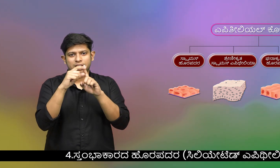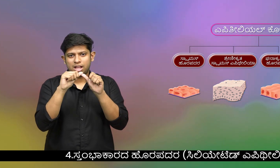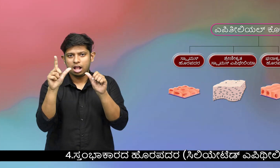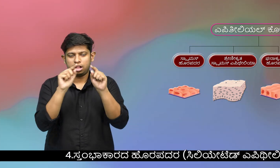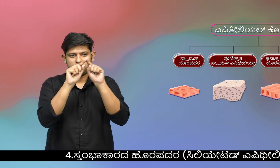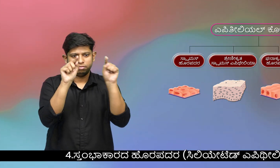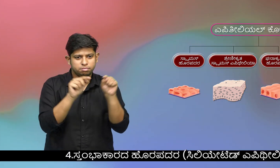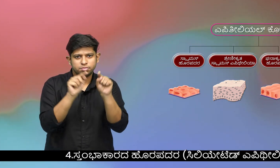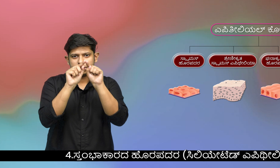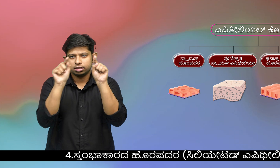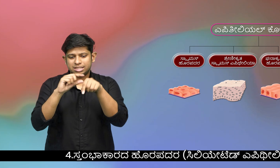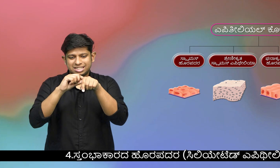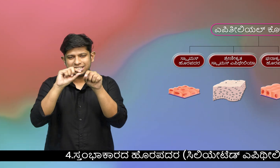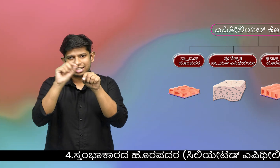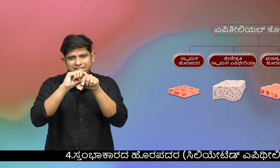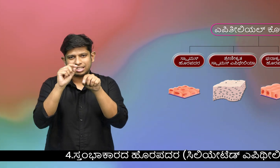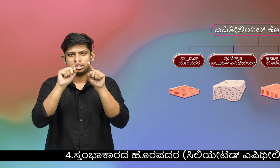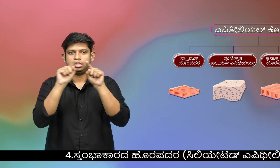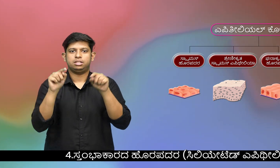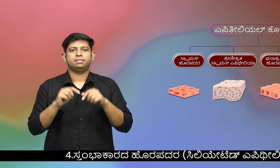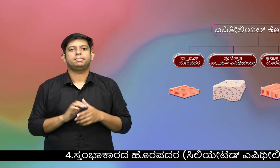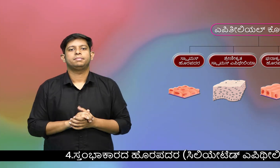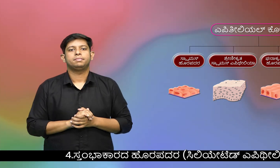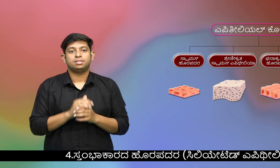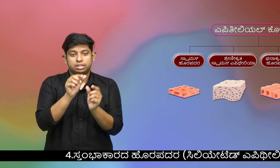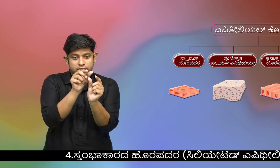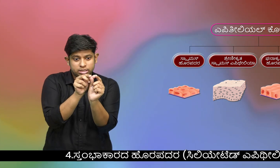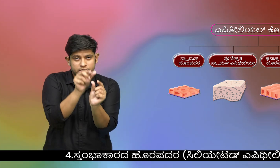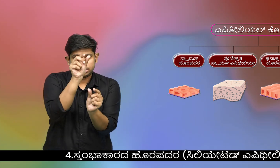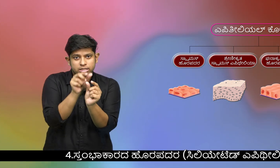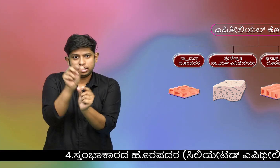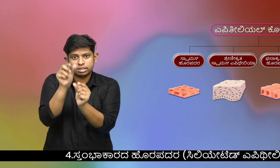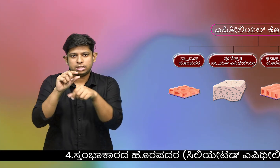ಸ್ತಂಭಾಕಾರದ ಹೊರ ಪದರ ಸಿಲಿಯೇಟೆಡ್ ಎಪಿಥೀಲಿಯಂ,